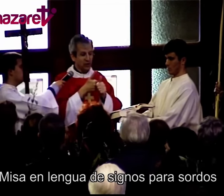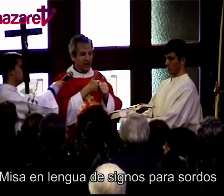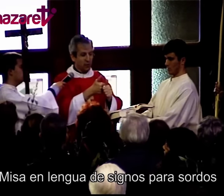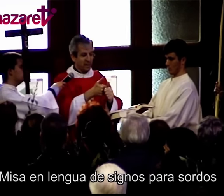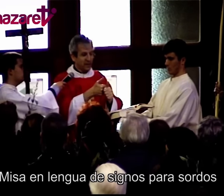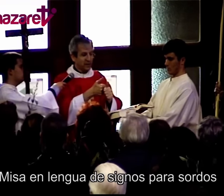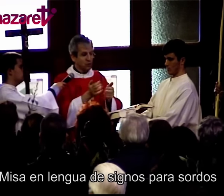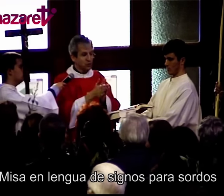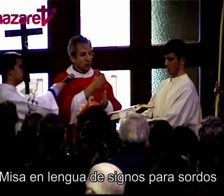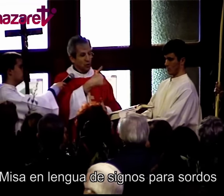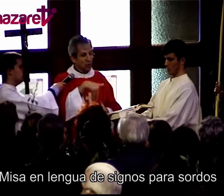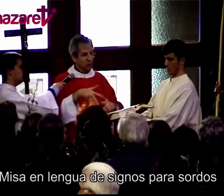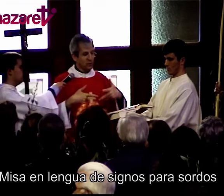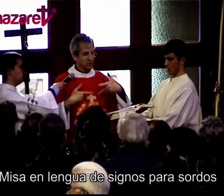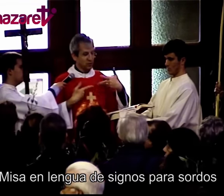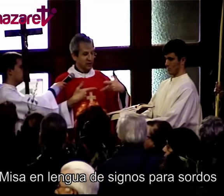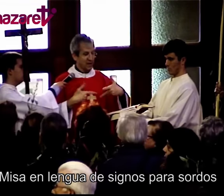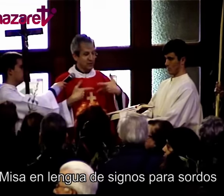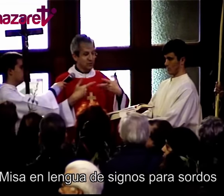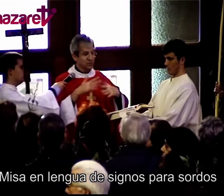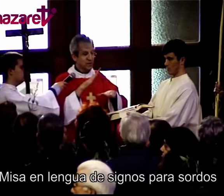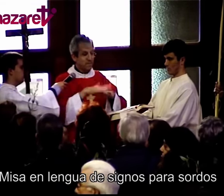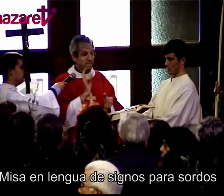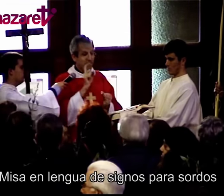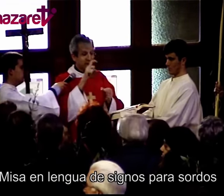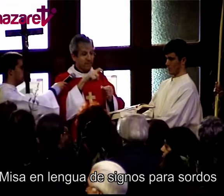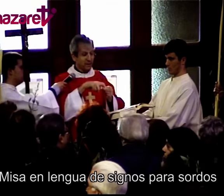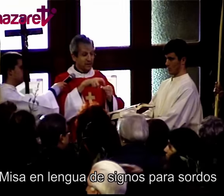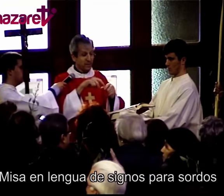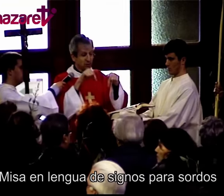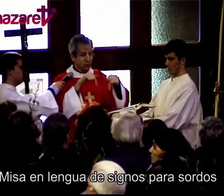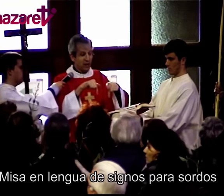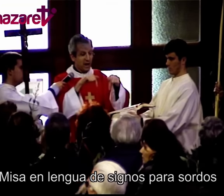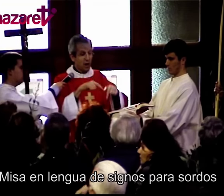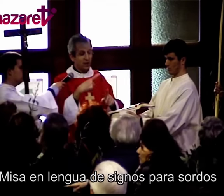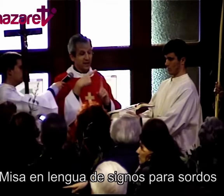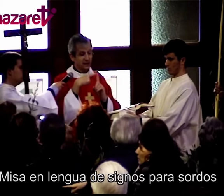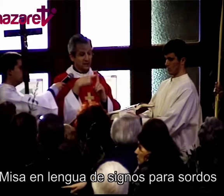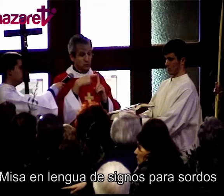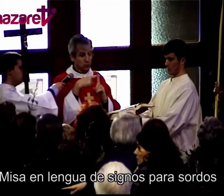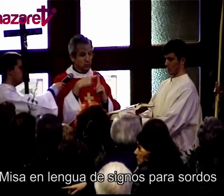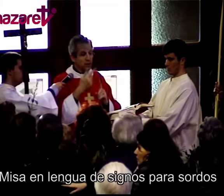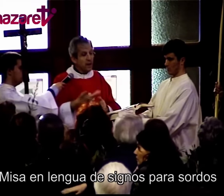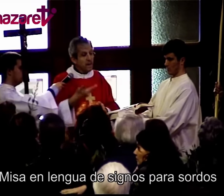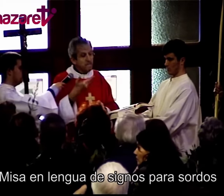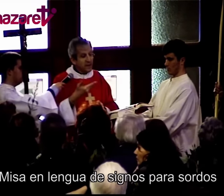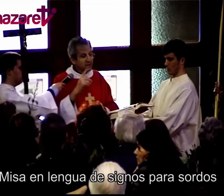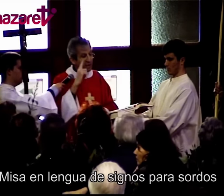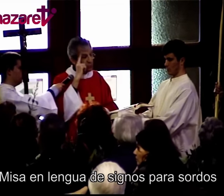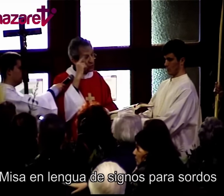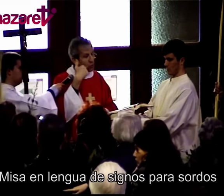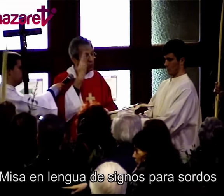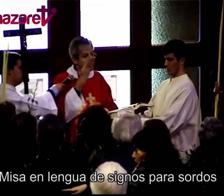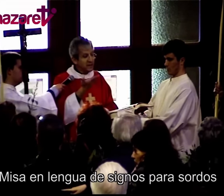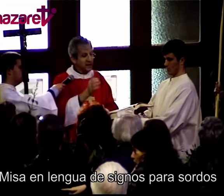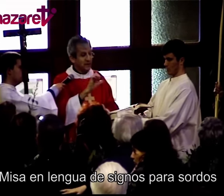nosotros le acompañaremos con nuestros cantos, para que participando ahora de su cruz,